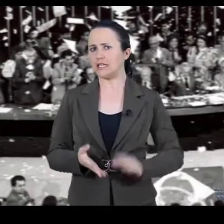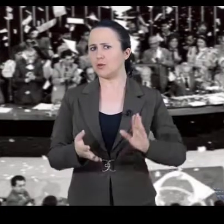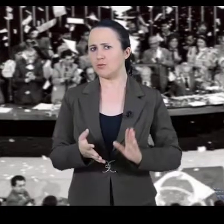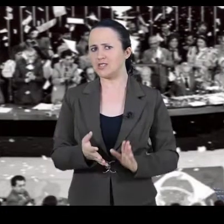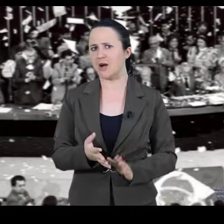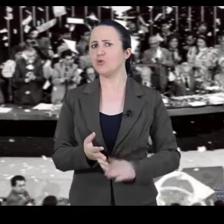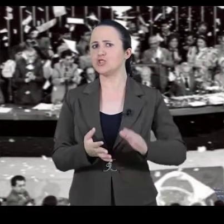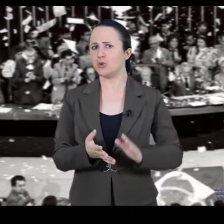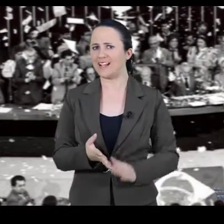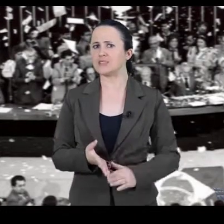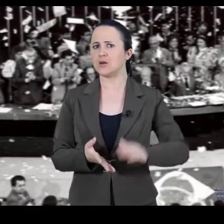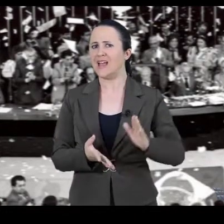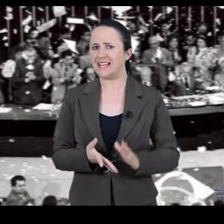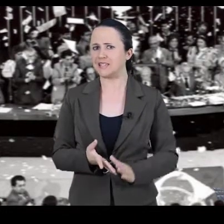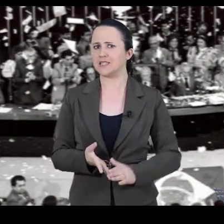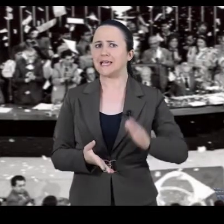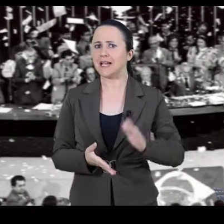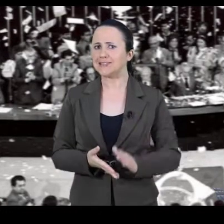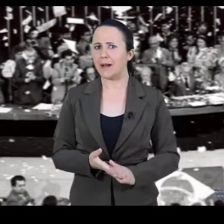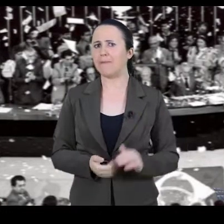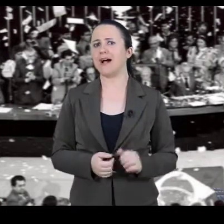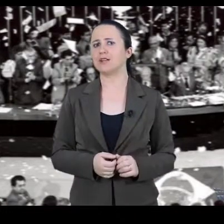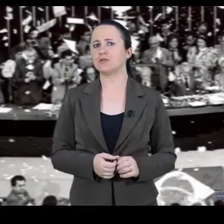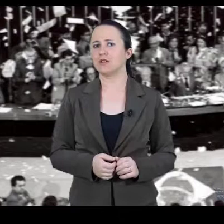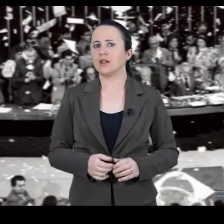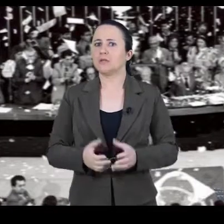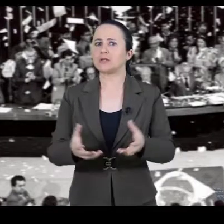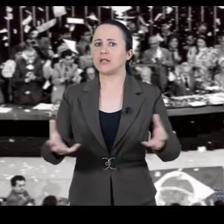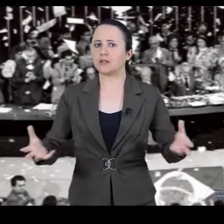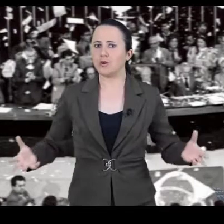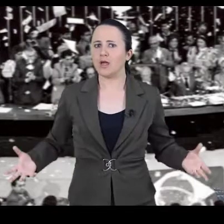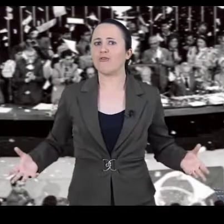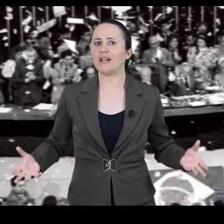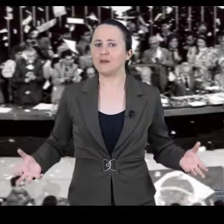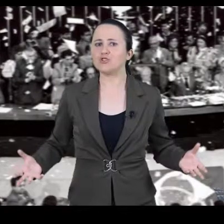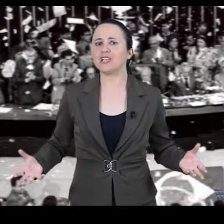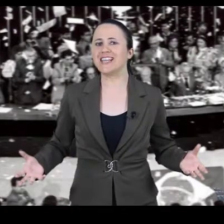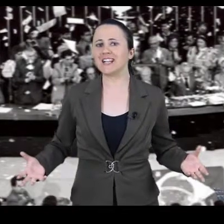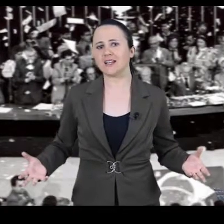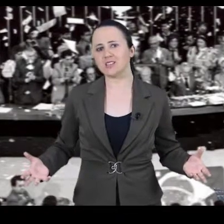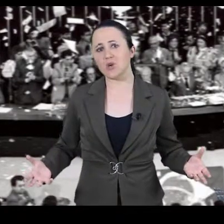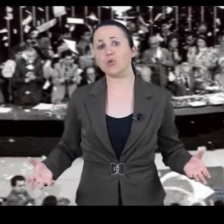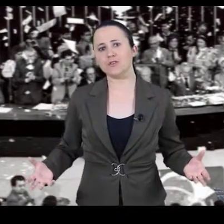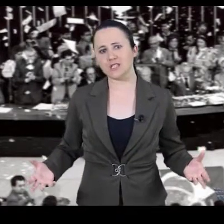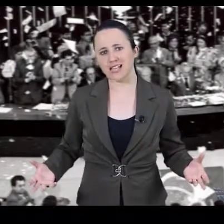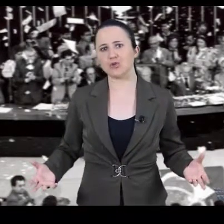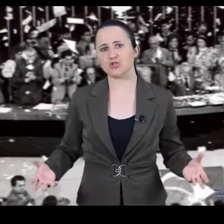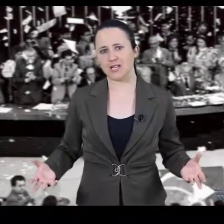cidadão como saúde, educação, lazer, trabalho. Portanto, falamos de Declaração Universal dos